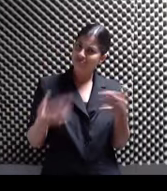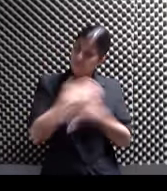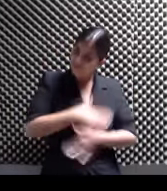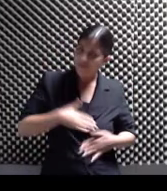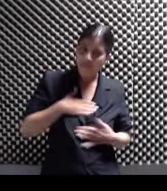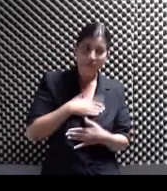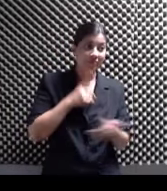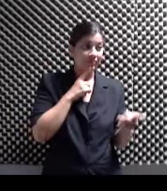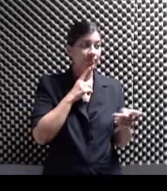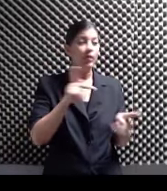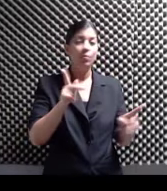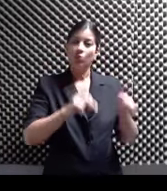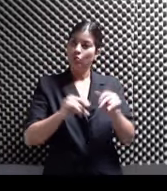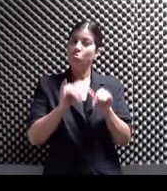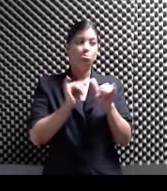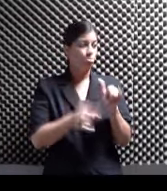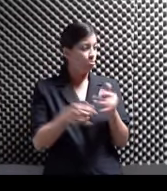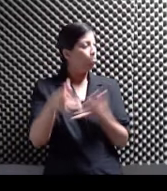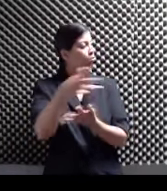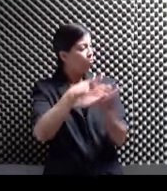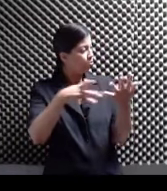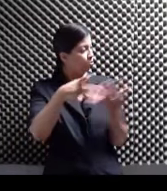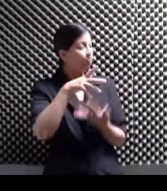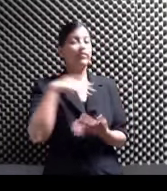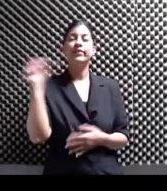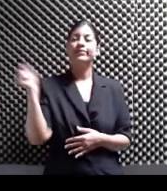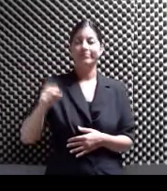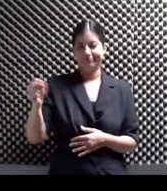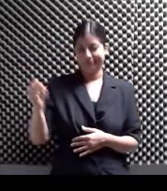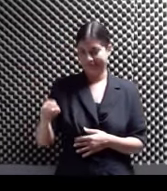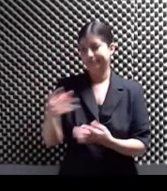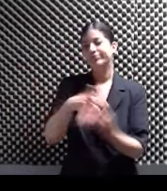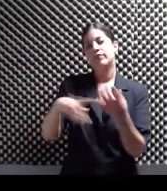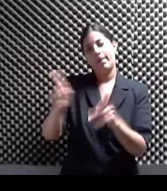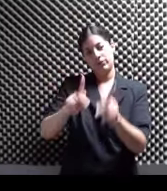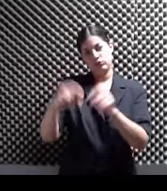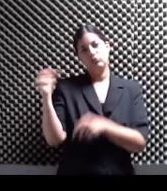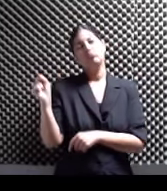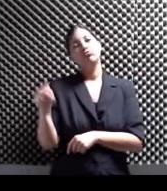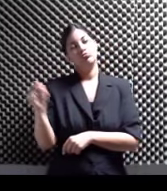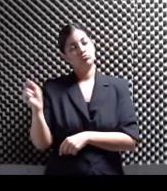pues eso y el elenco se queda, me imagino, compartiendo con la gente. Y el elenco comparte siempre con la gente, se queda allí.